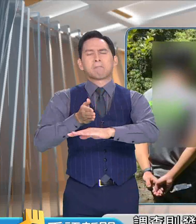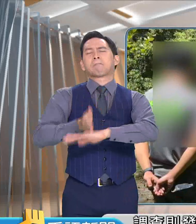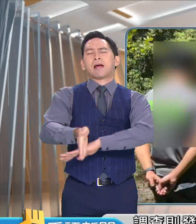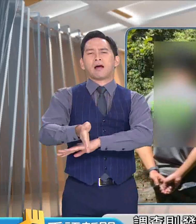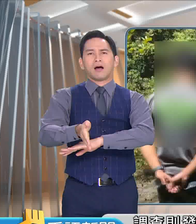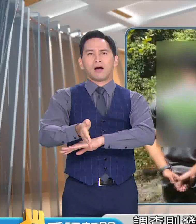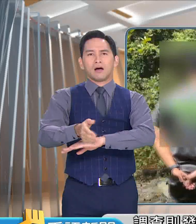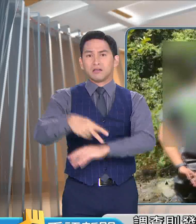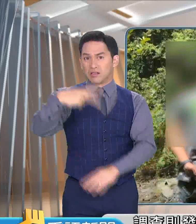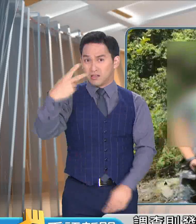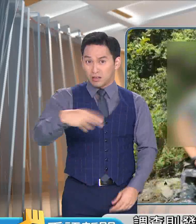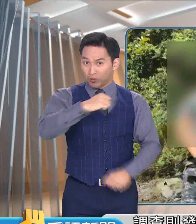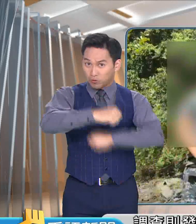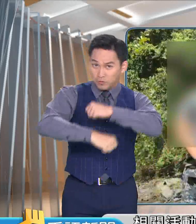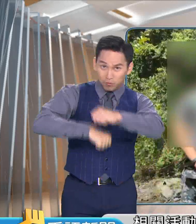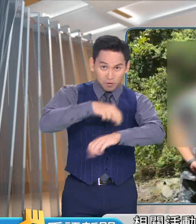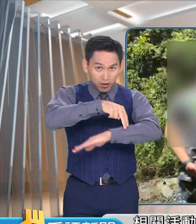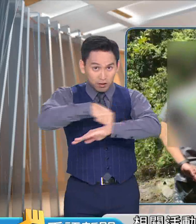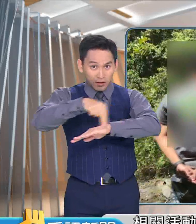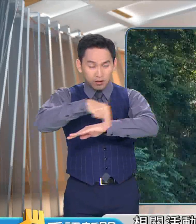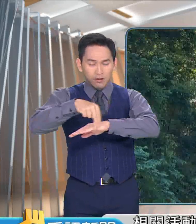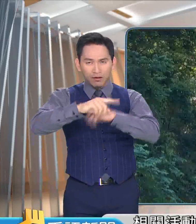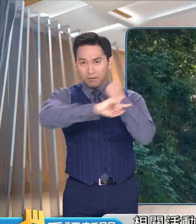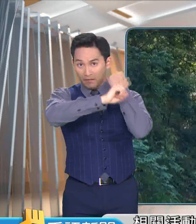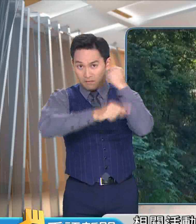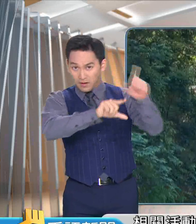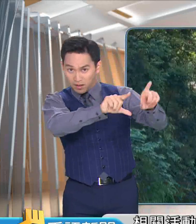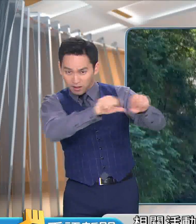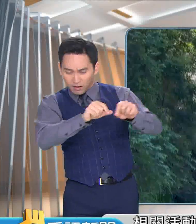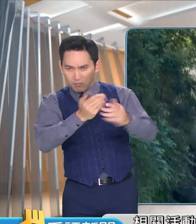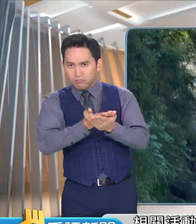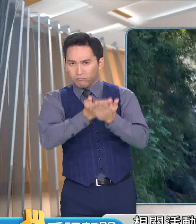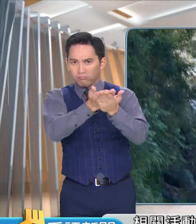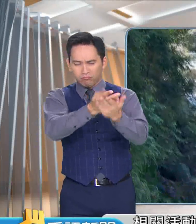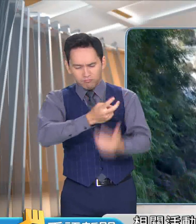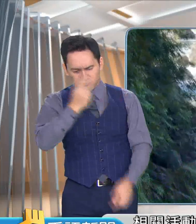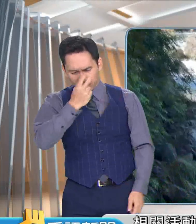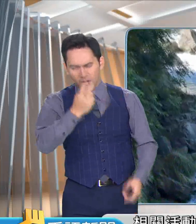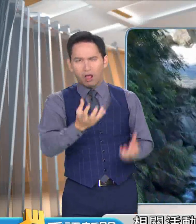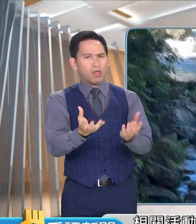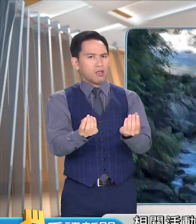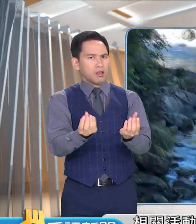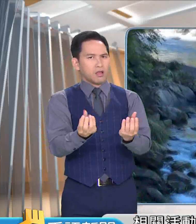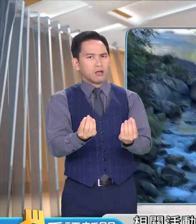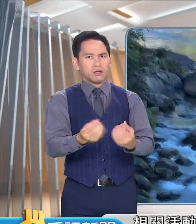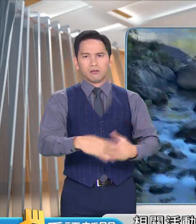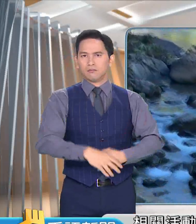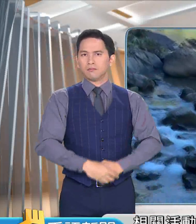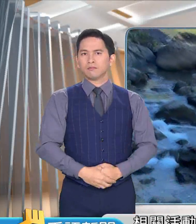期，相关活动也没有依法送件被查。